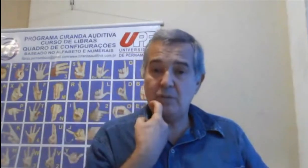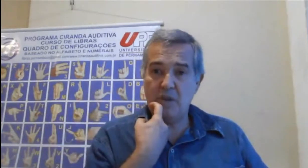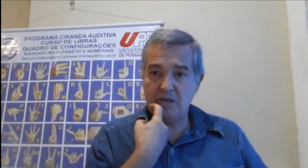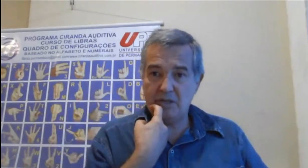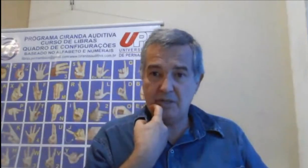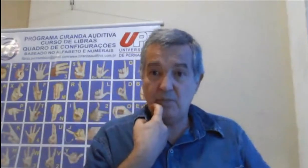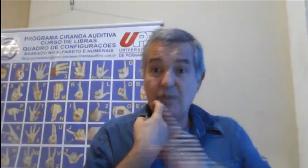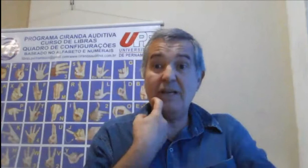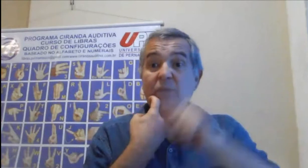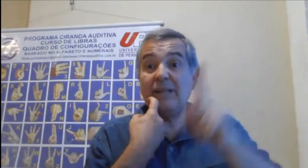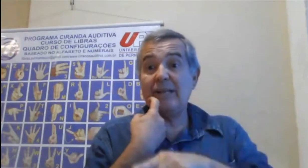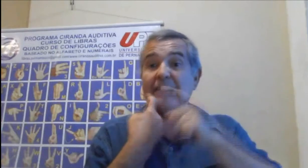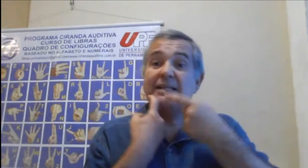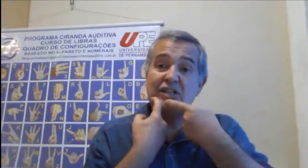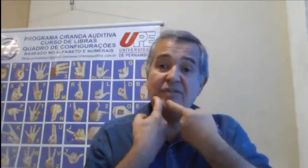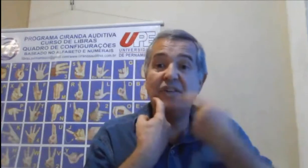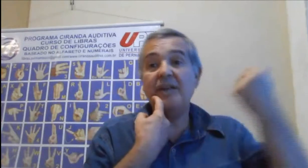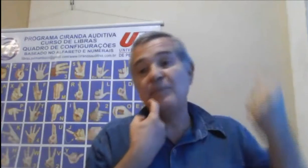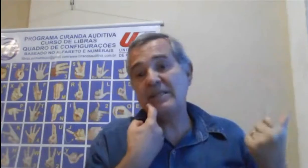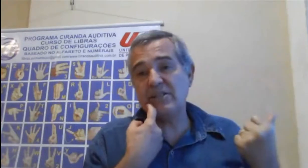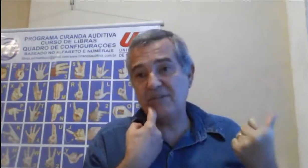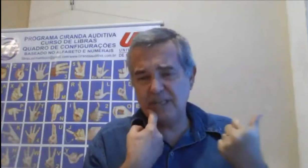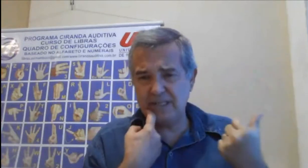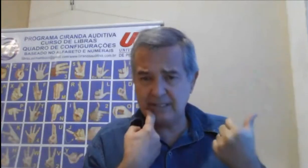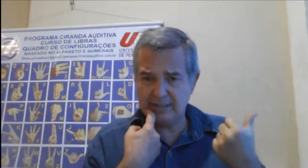de peixe. Porque ele está ligado à sexta-feira, que é a sexta-feira santa.